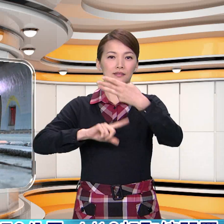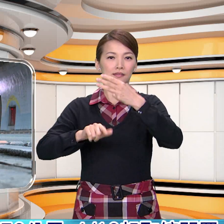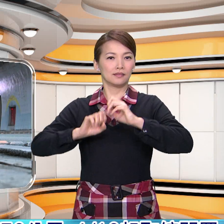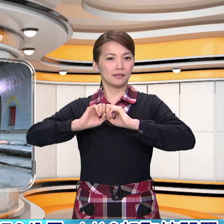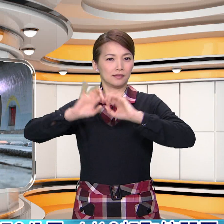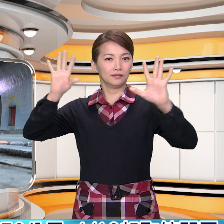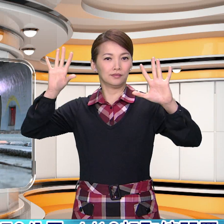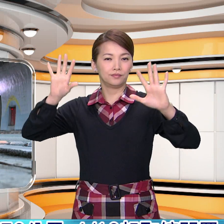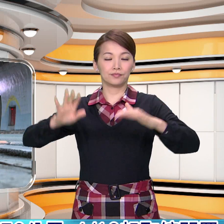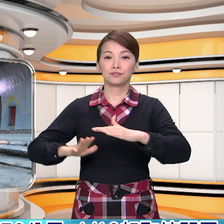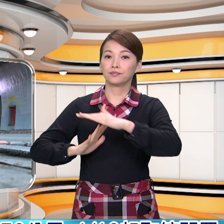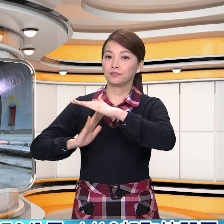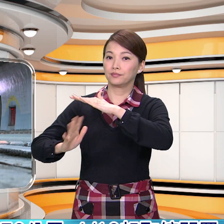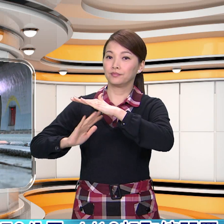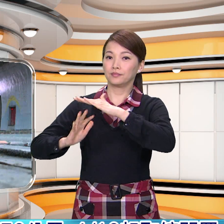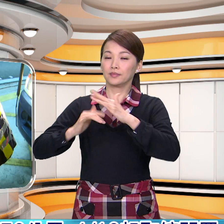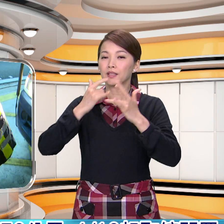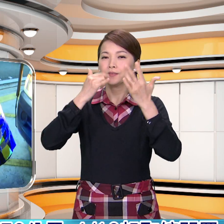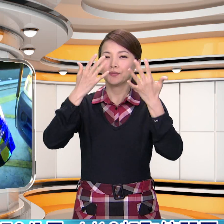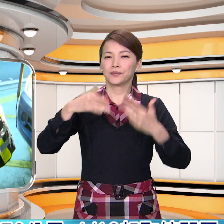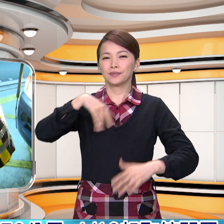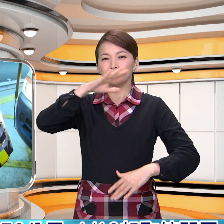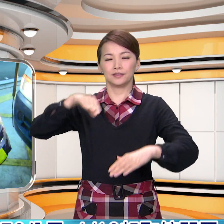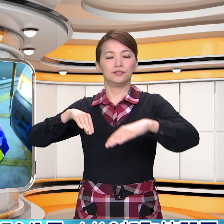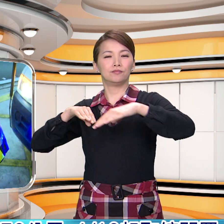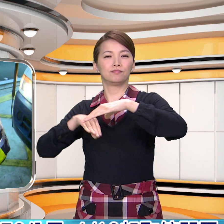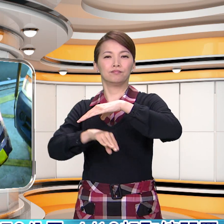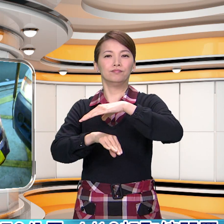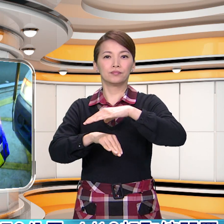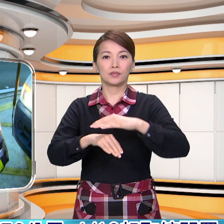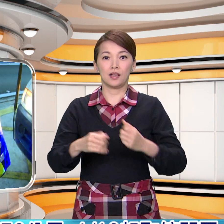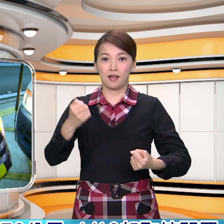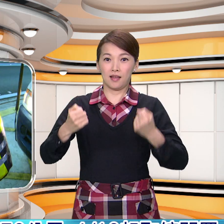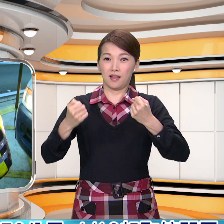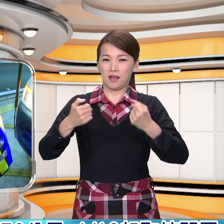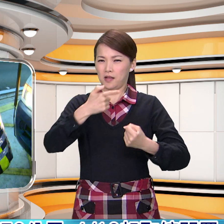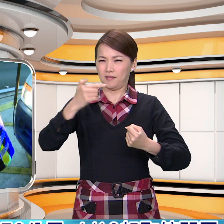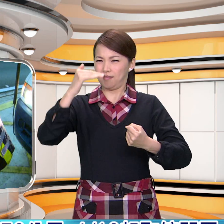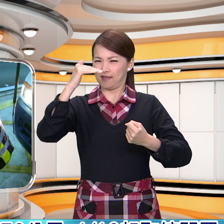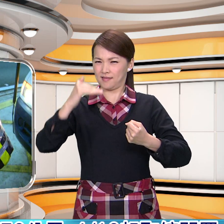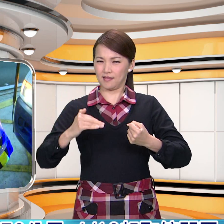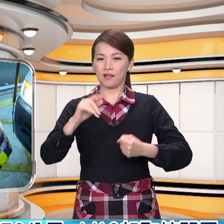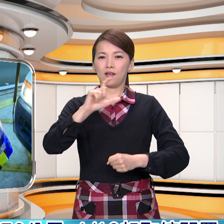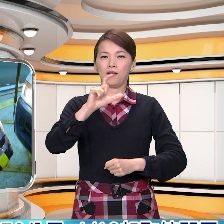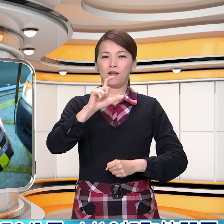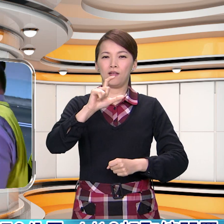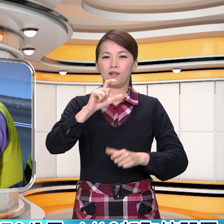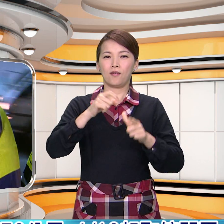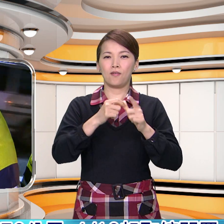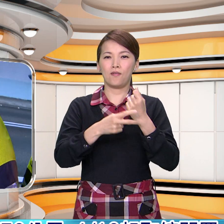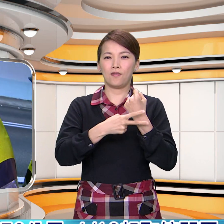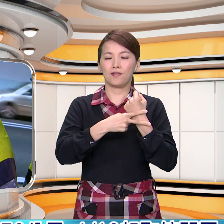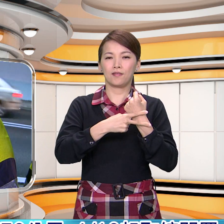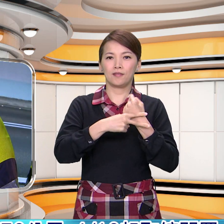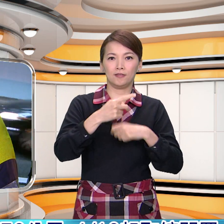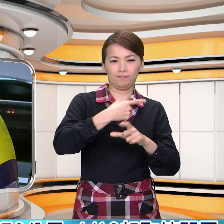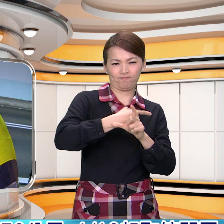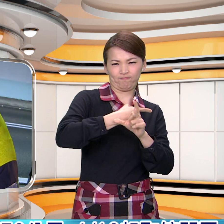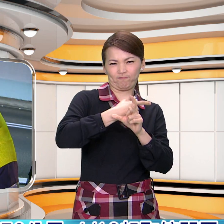国道5号雪山隧道最低速线上个月公布，从时速60公里提